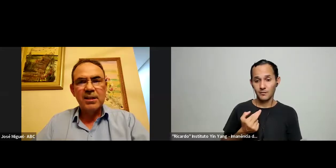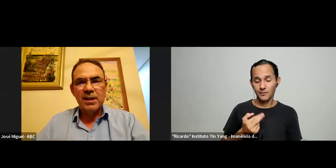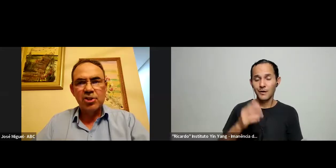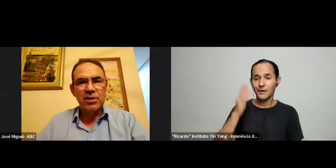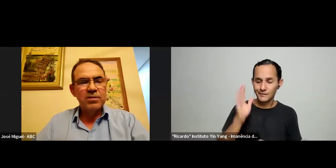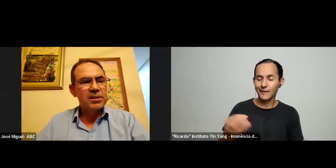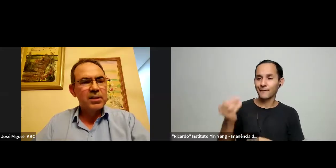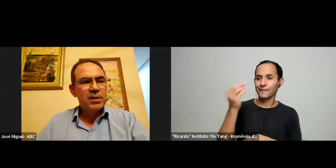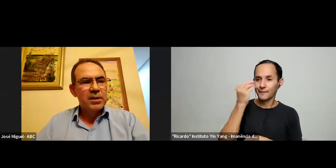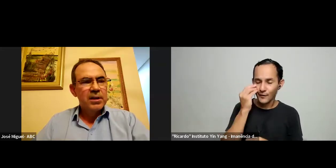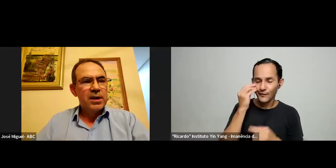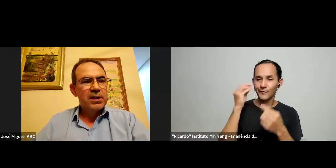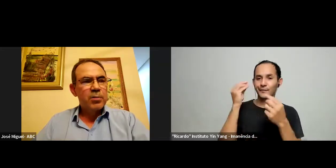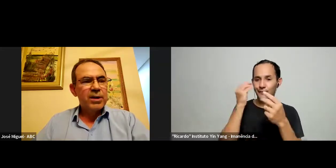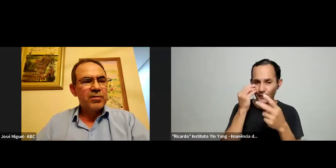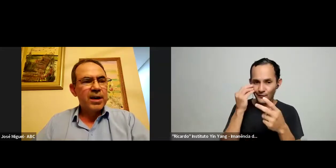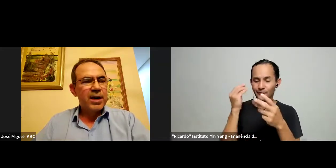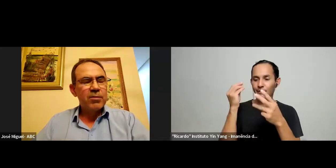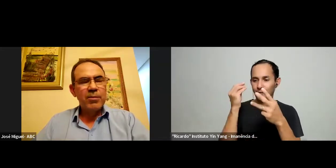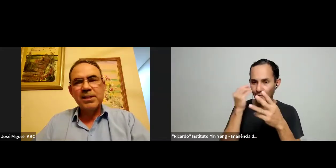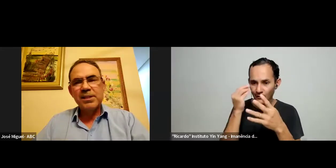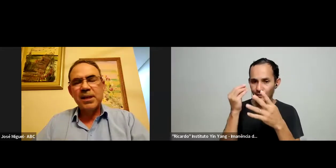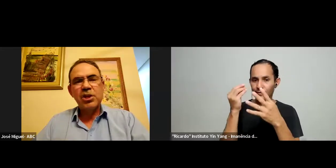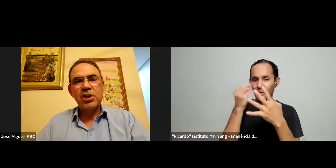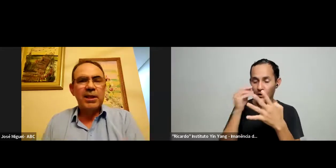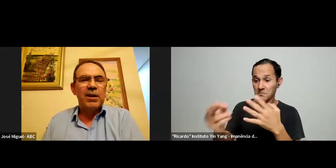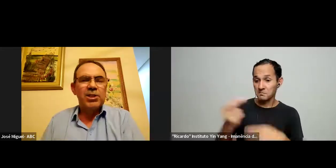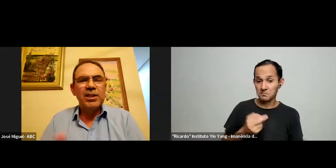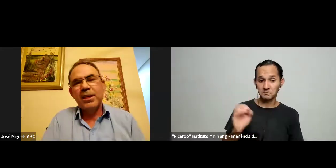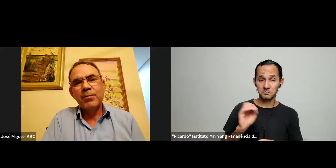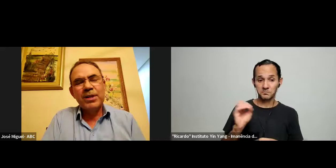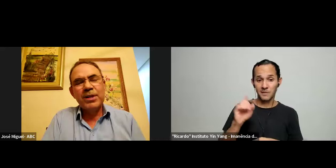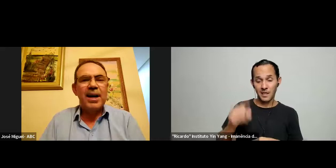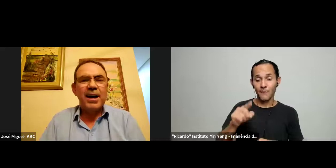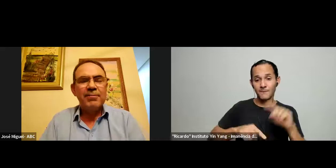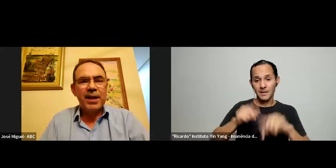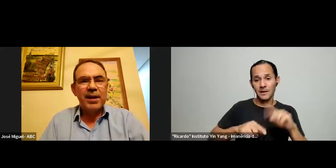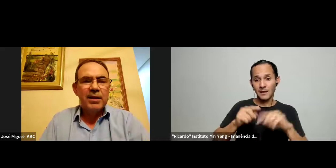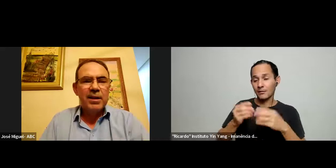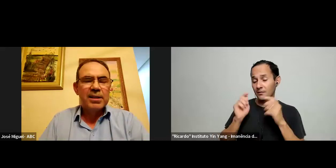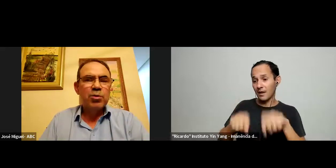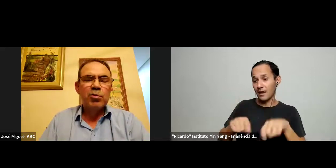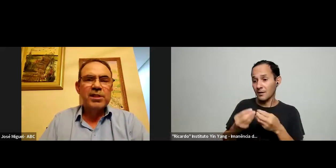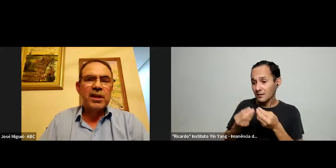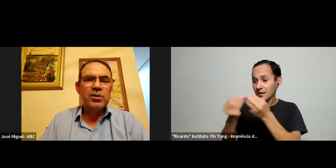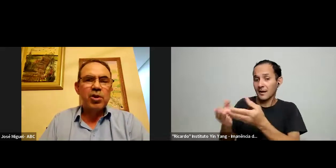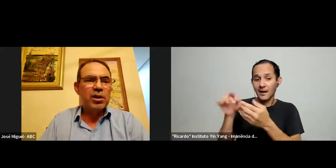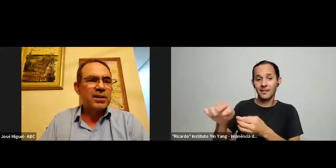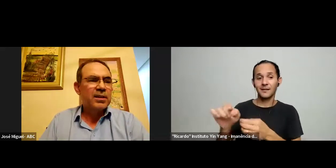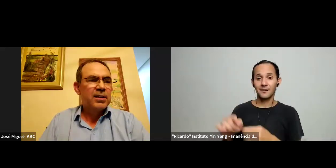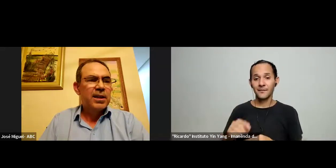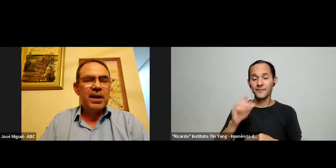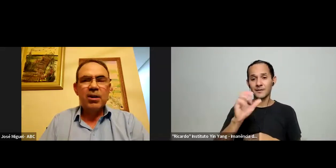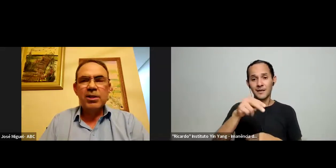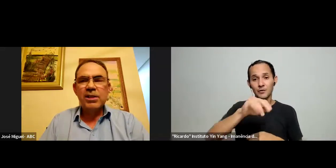várias tentativas, só para ficar claro, mas isso aí já é um material que a gente teria para entregar lá, tá? Assim como no